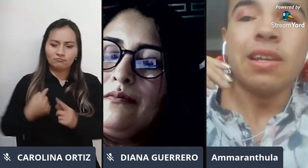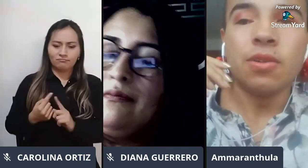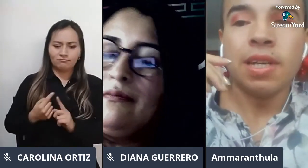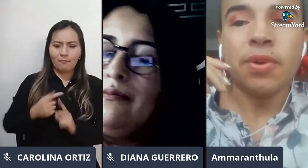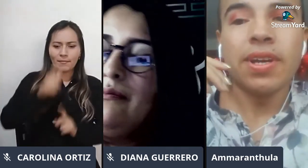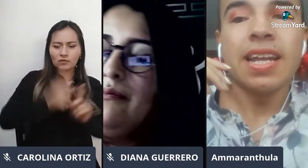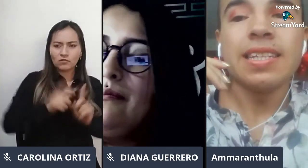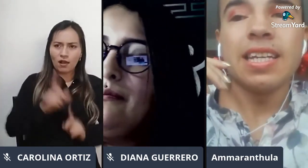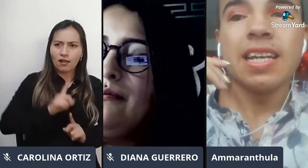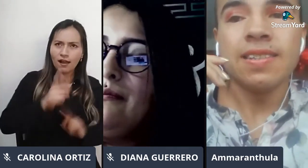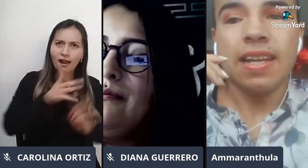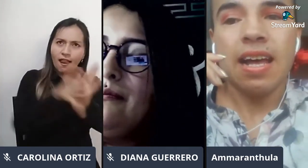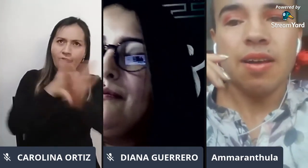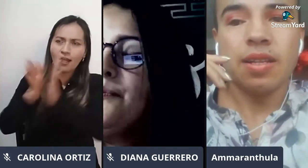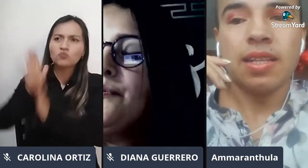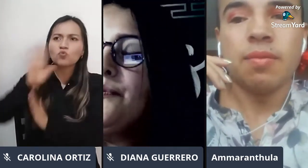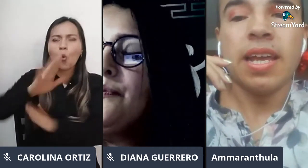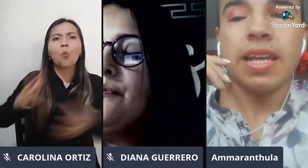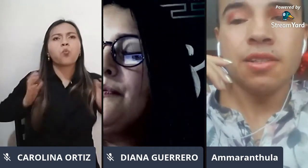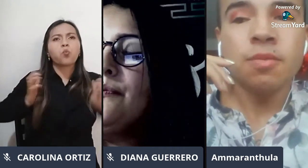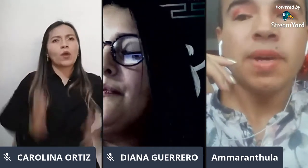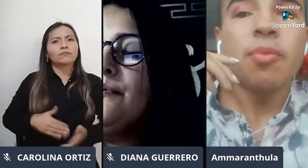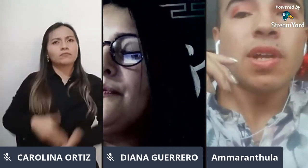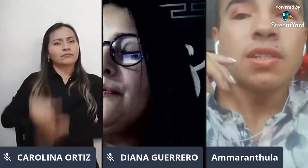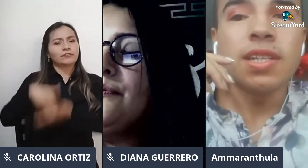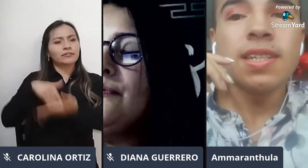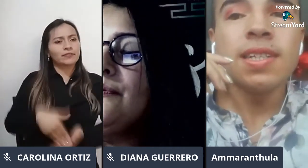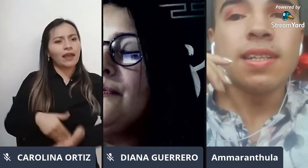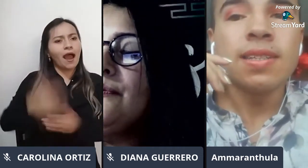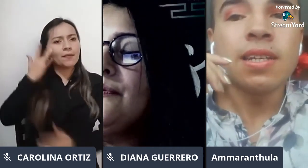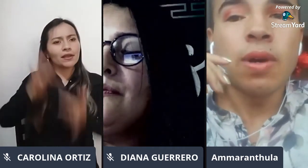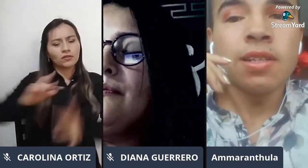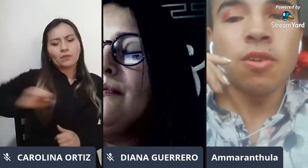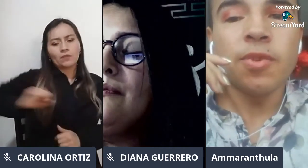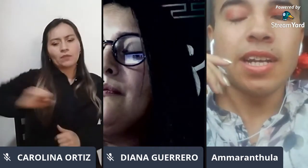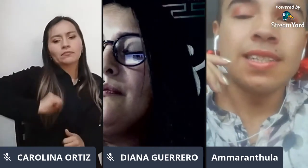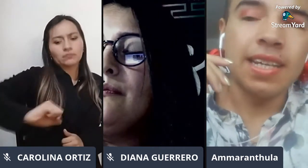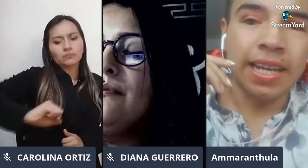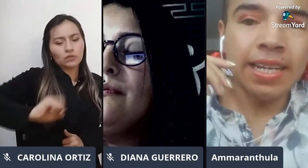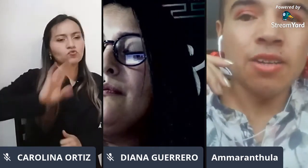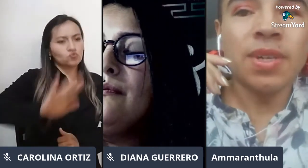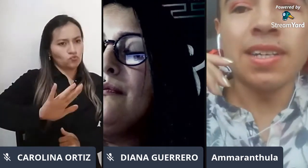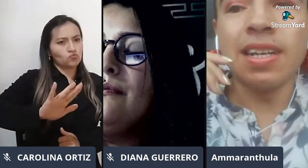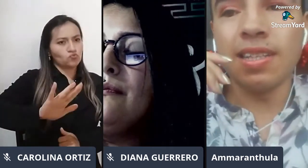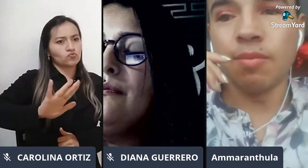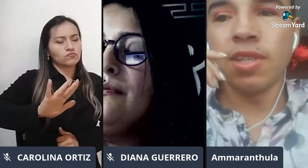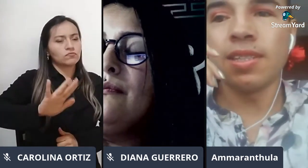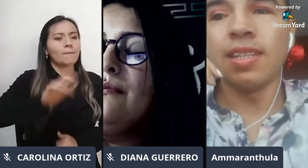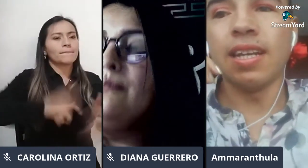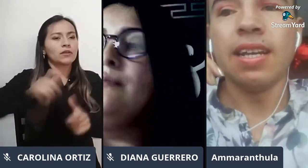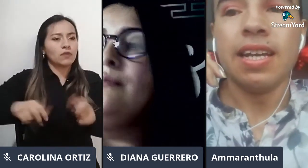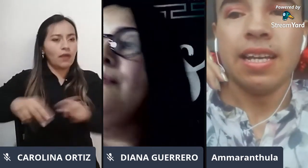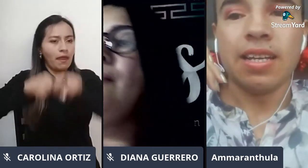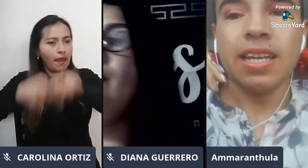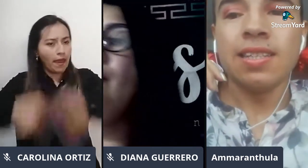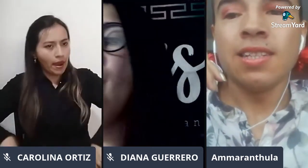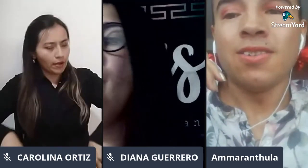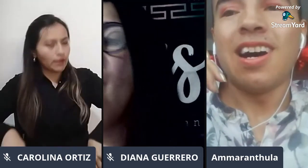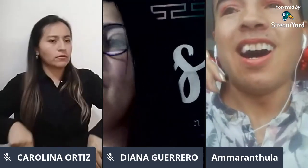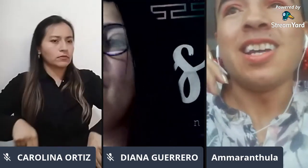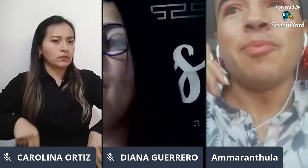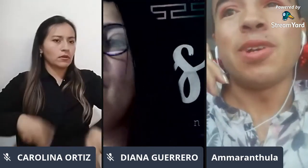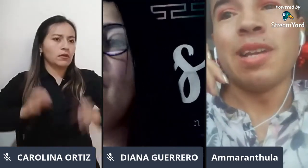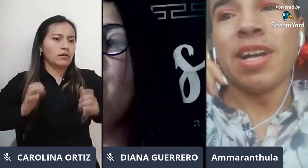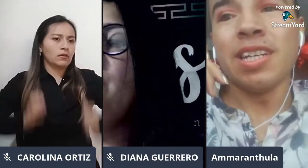desde donde se lucha en pro de garantías de derechos para poblaciones disidentes sexuales, corporales y de género. Más adelante vamos a extender qué es